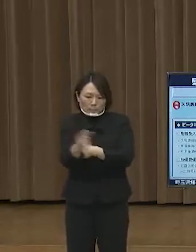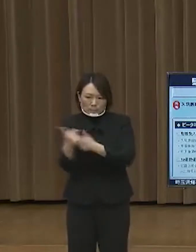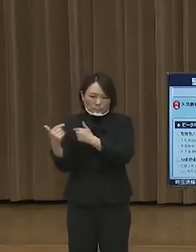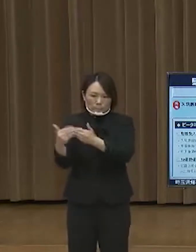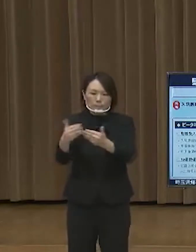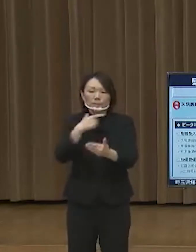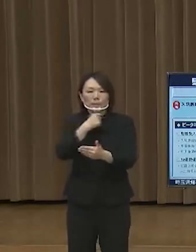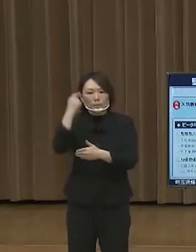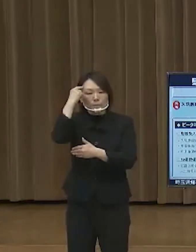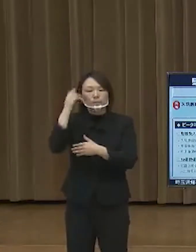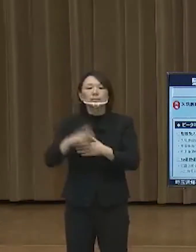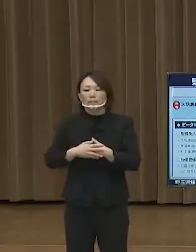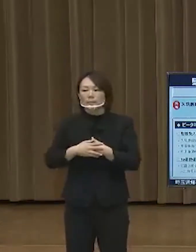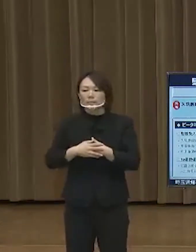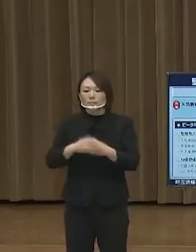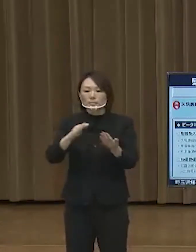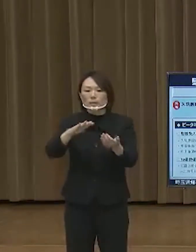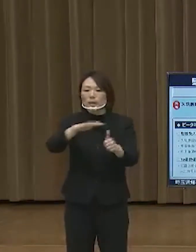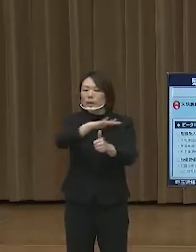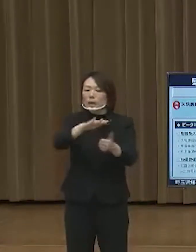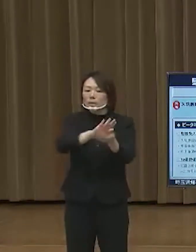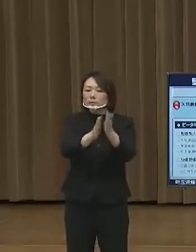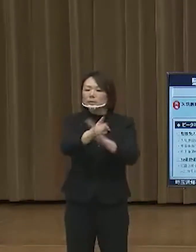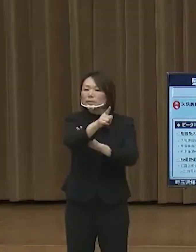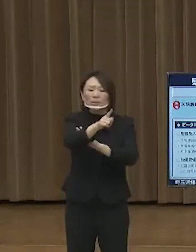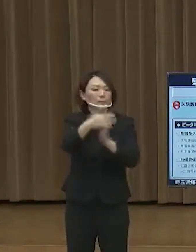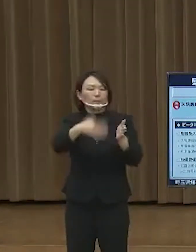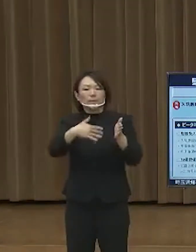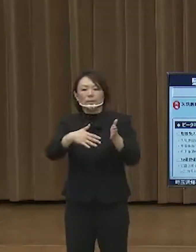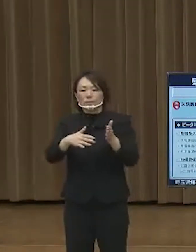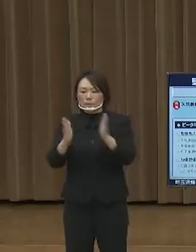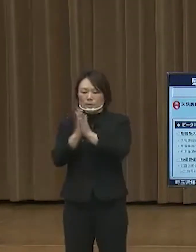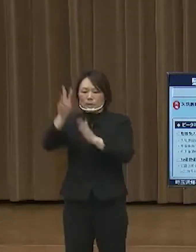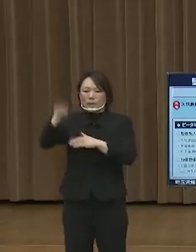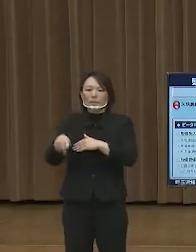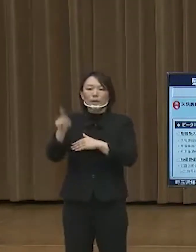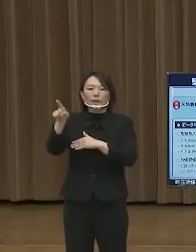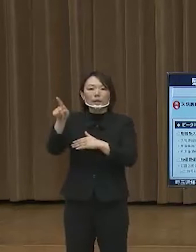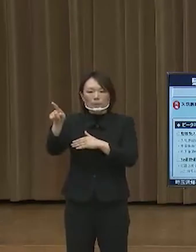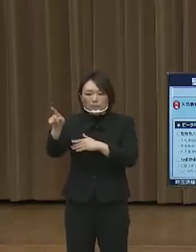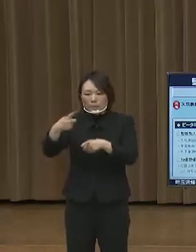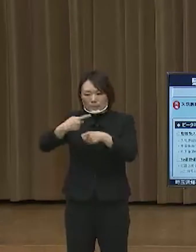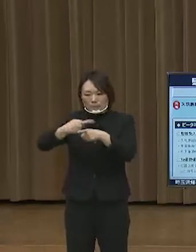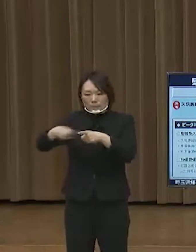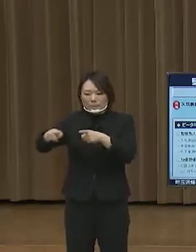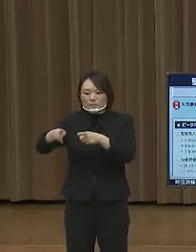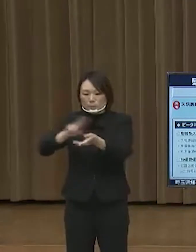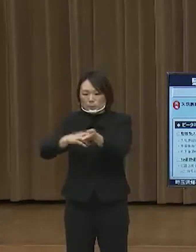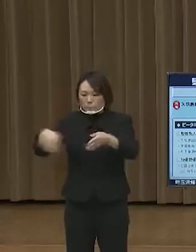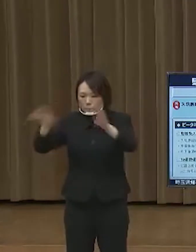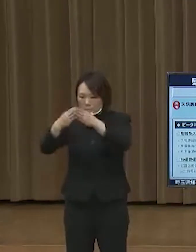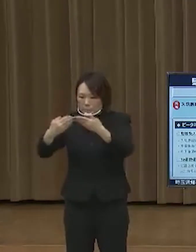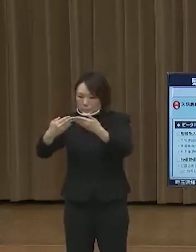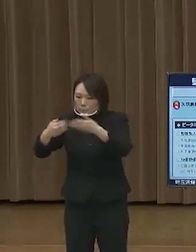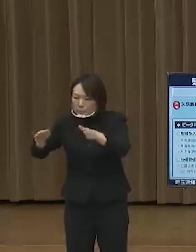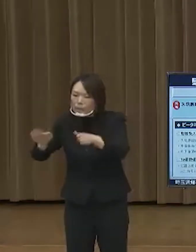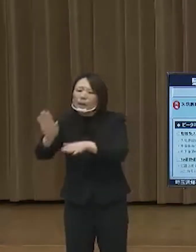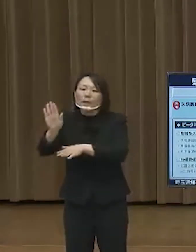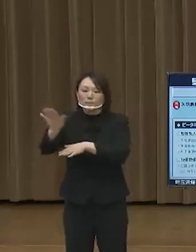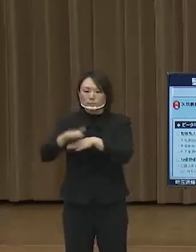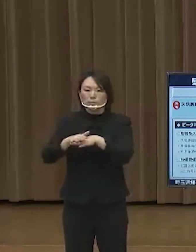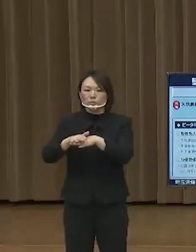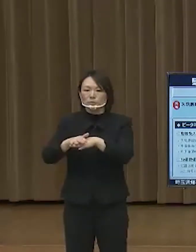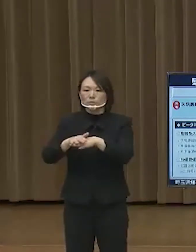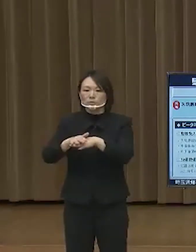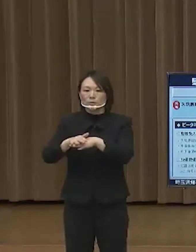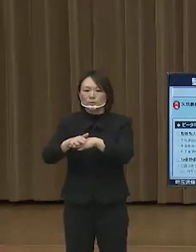摘の、愛知県まだですけれども、神奈川のケースは一部オープンを先行させていますので、そういった意味でも、まだ全体ではないのか